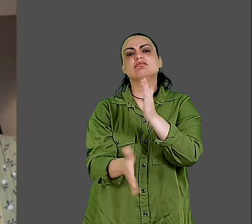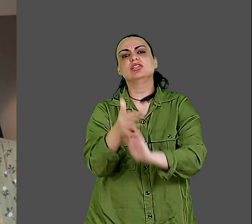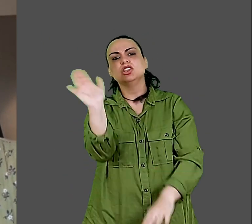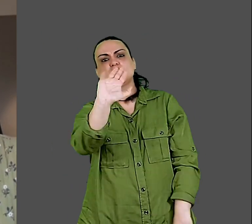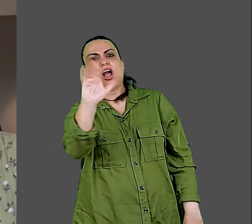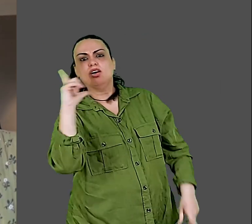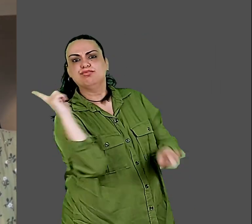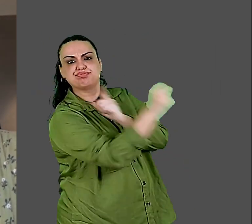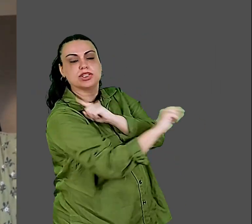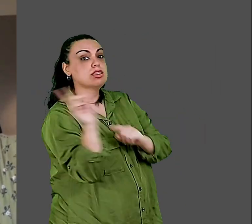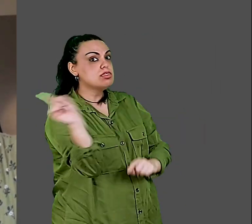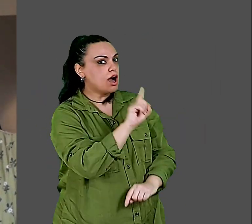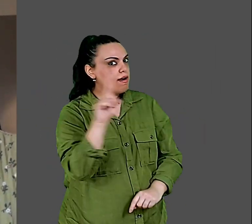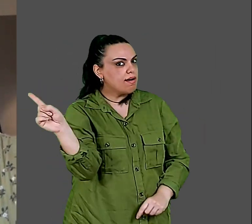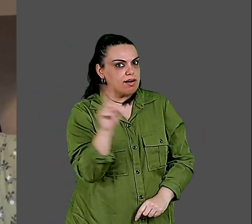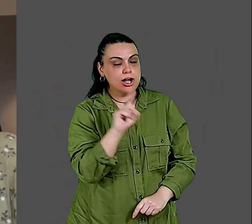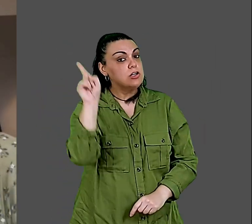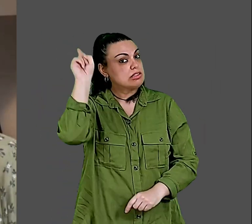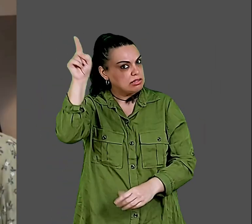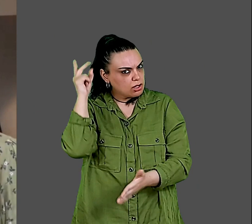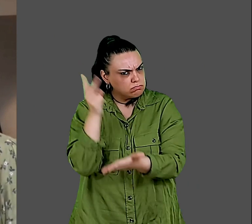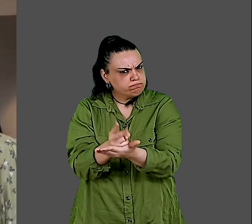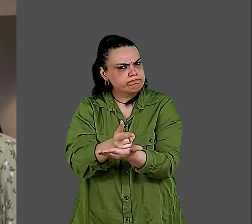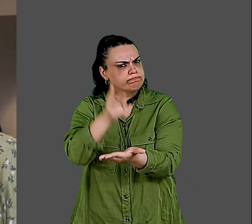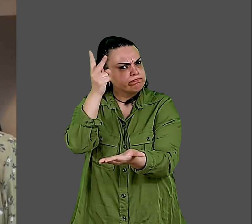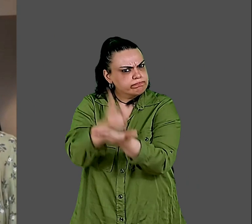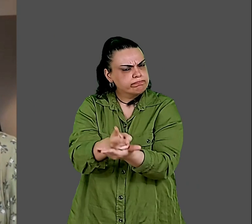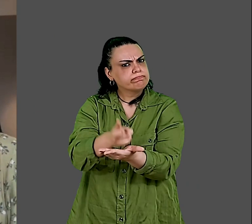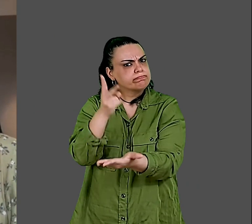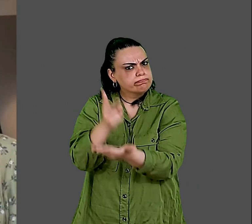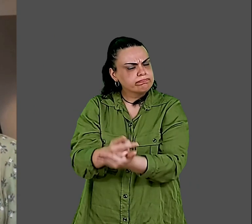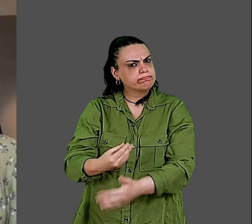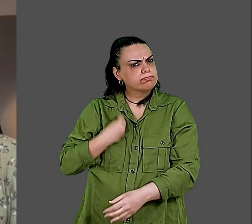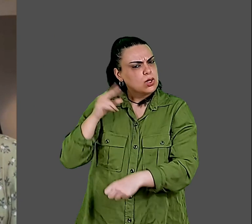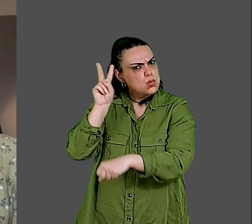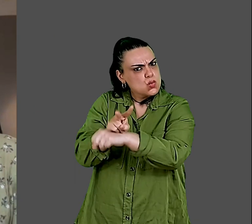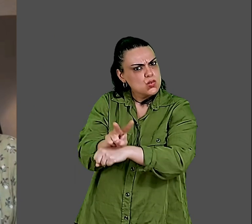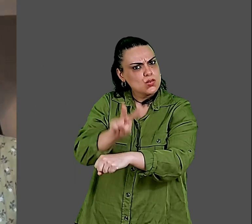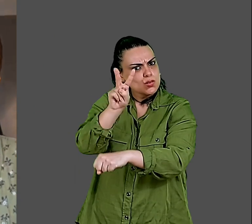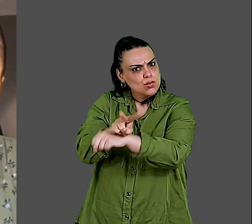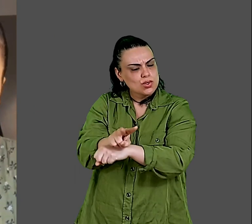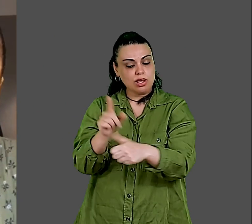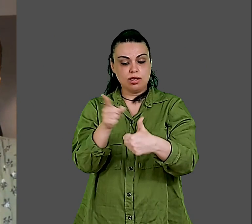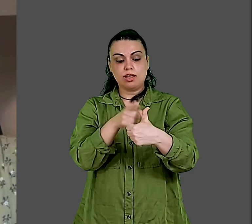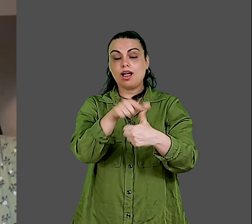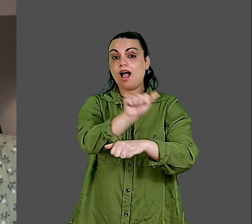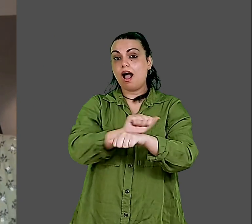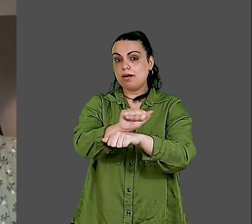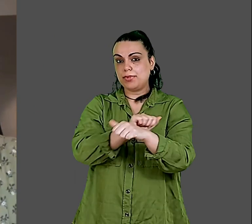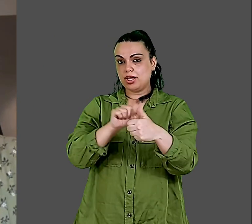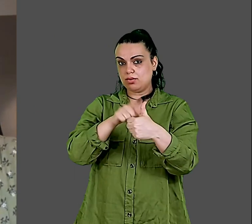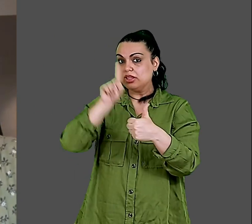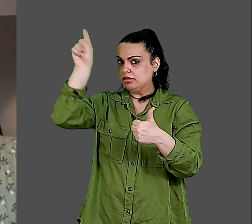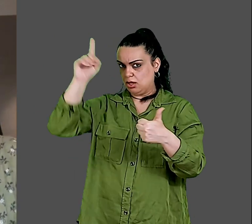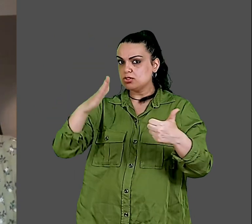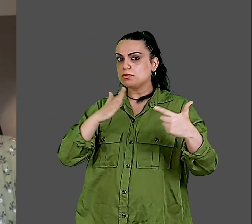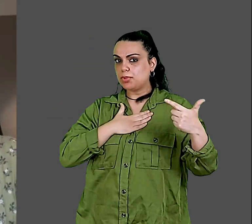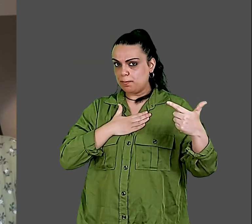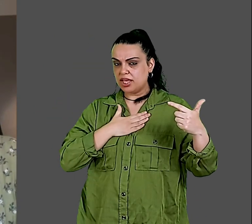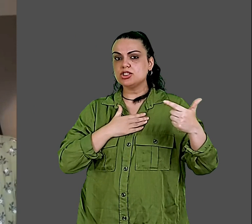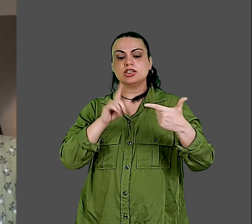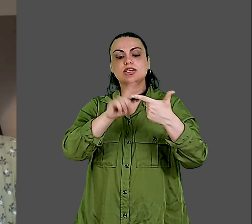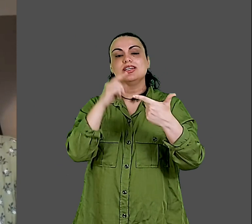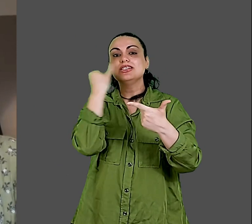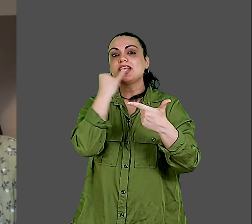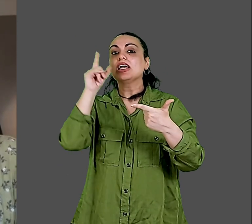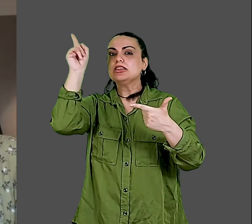paga, que ele não deixa depois que faz. Ok? Deus de Abraão, Deus que faz a promessa. Deus de Isaac,